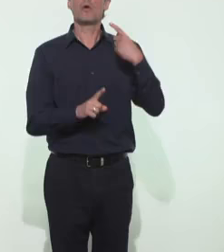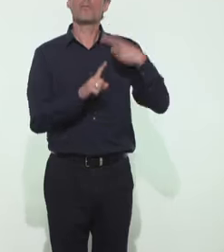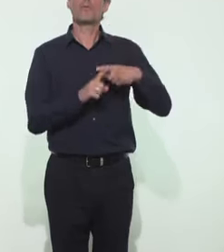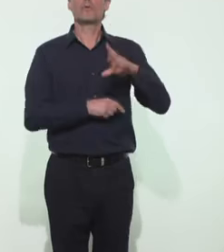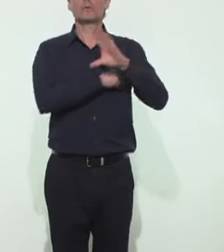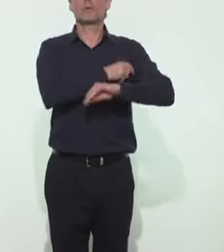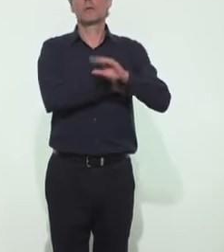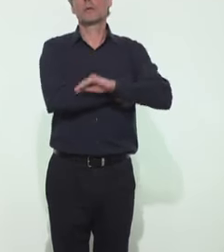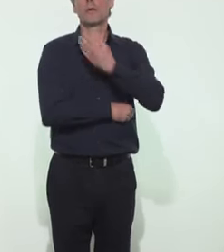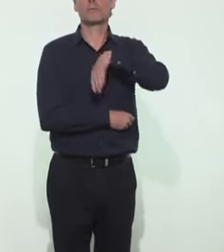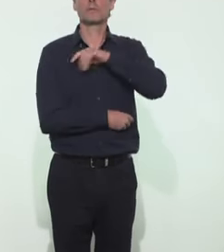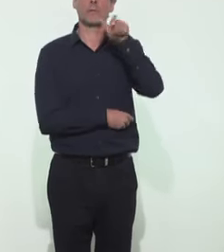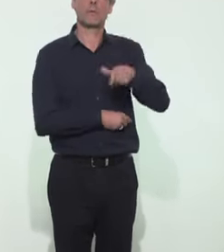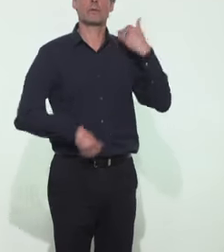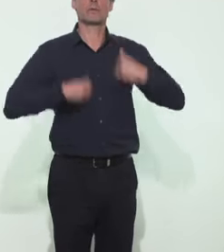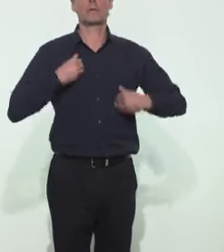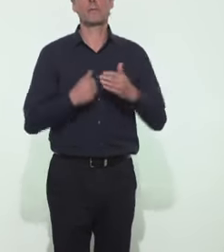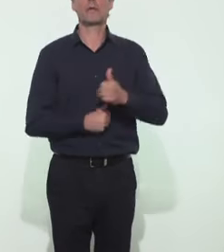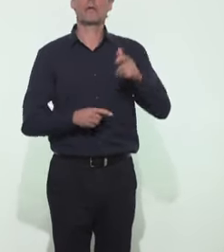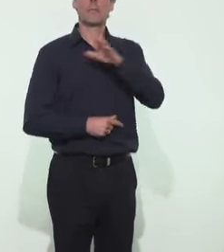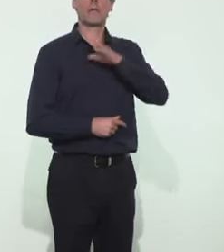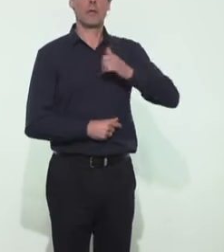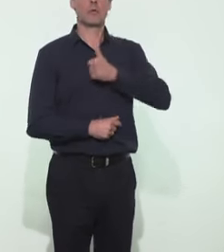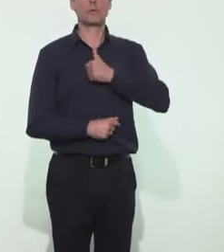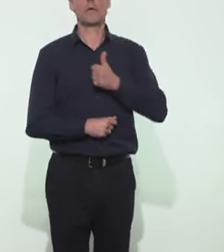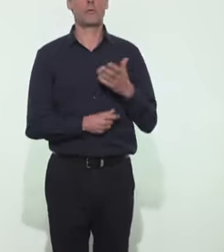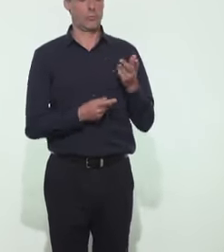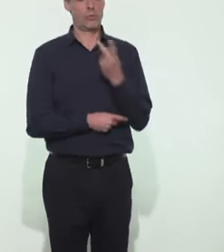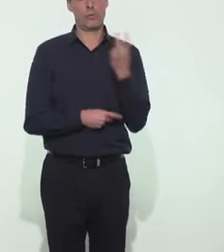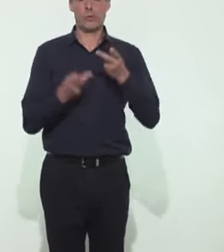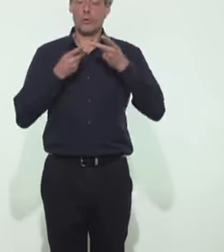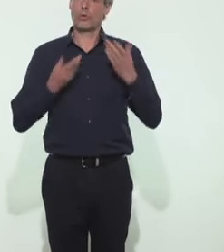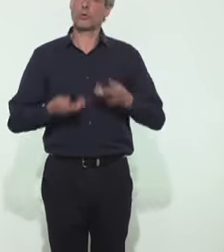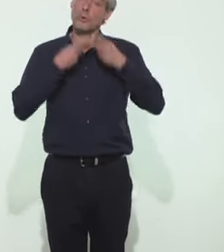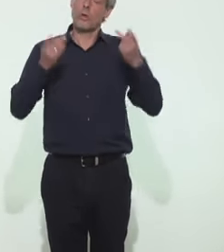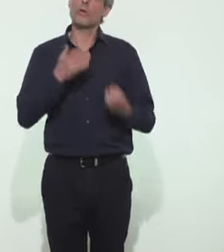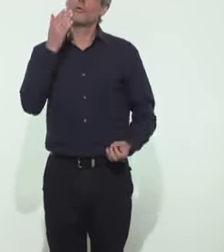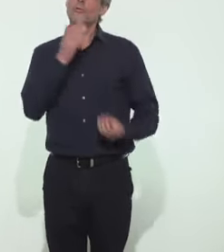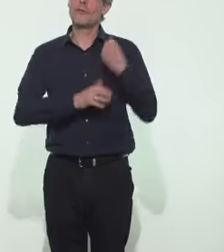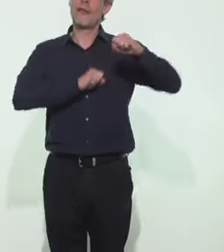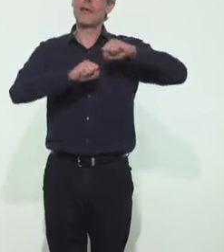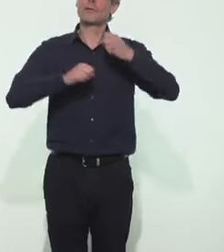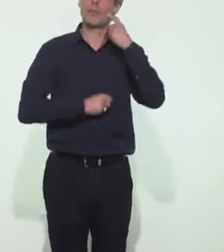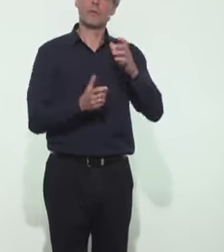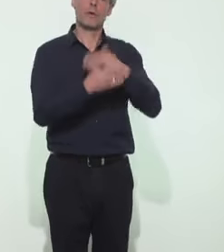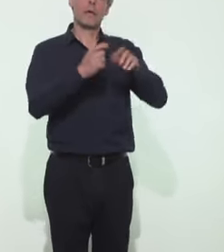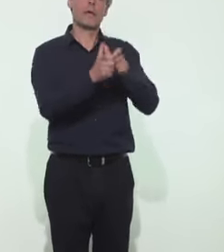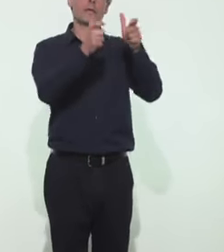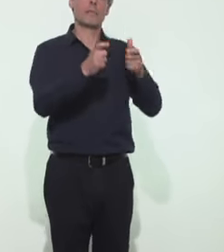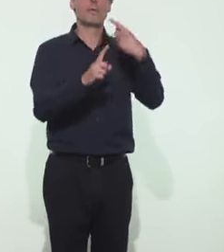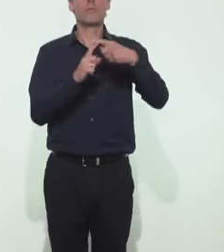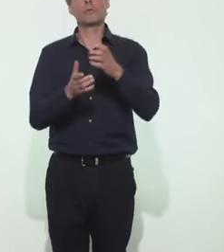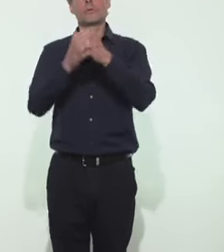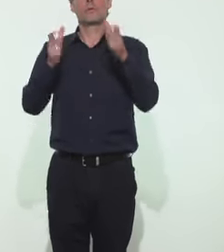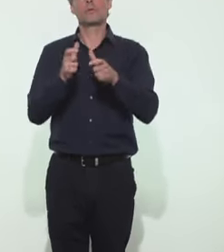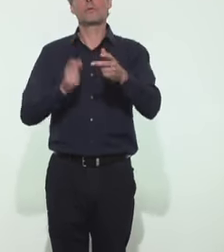en charge des personnes handicapées madame sophie cluzel ont annoncé aujourd'hui de nouvelles actions pour soutenir les établissements et services médico